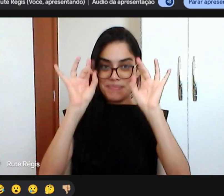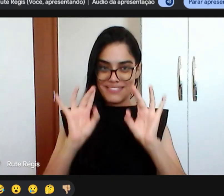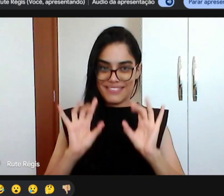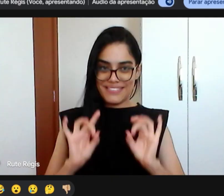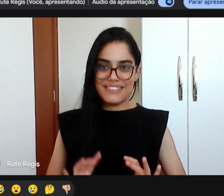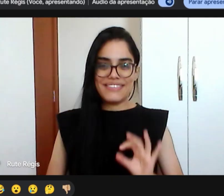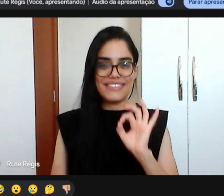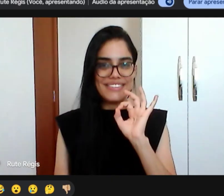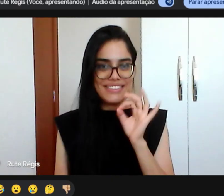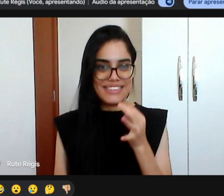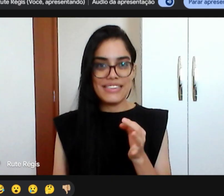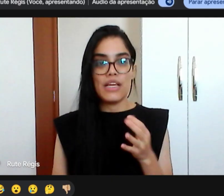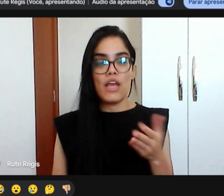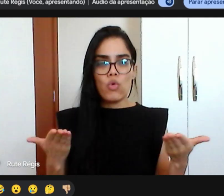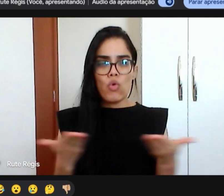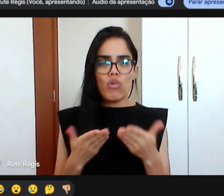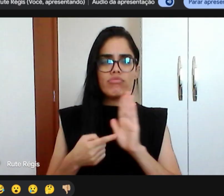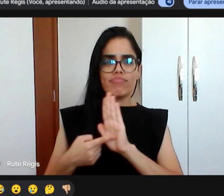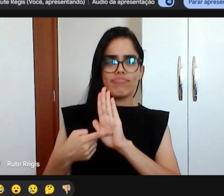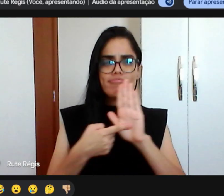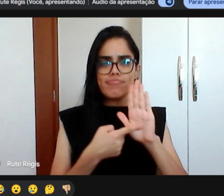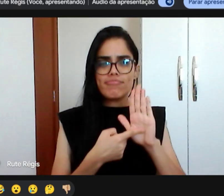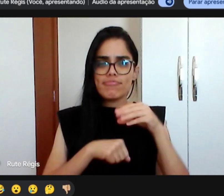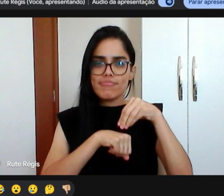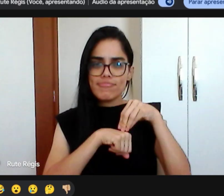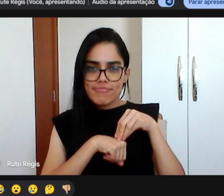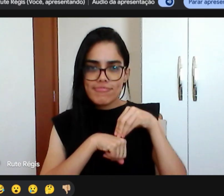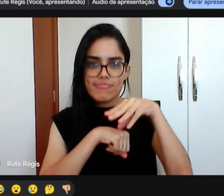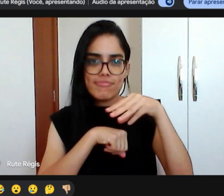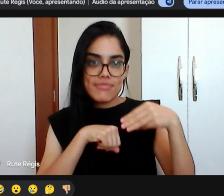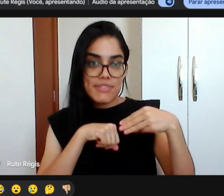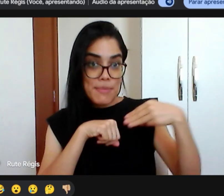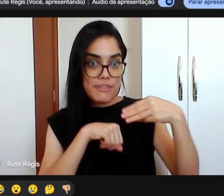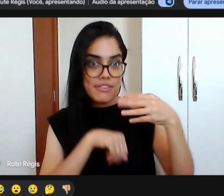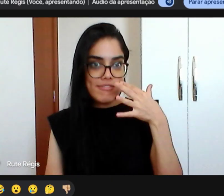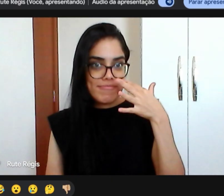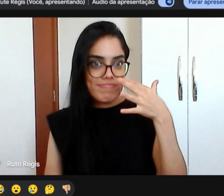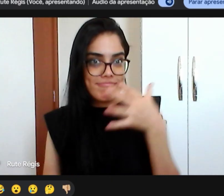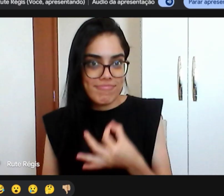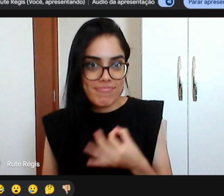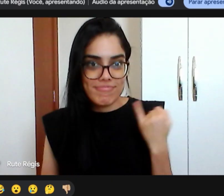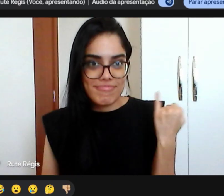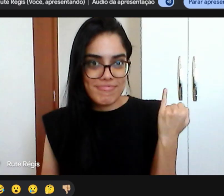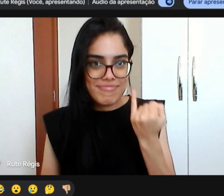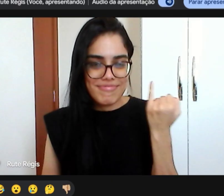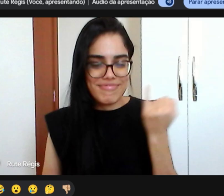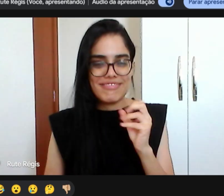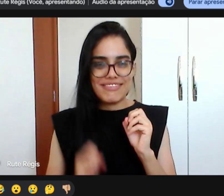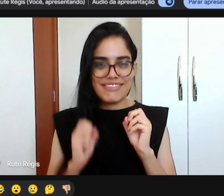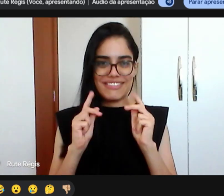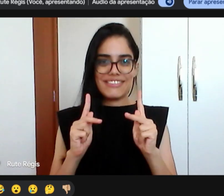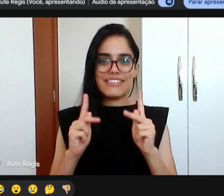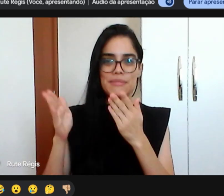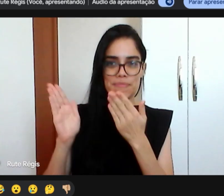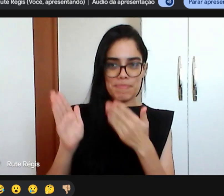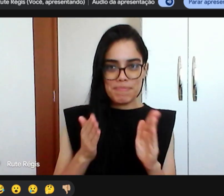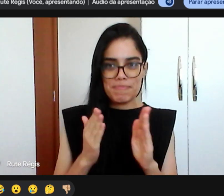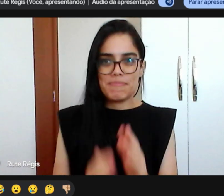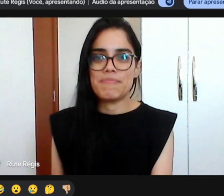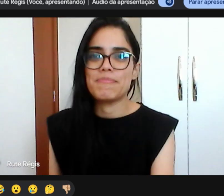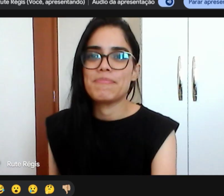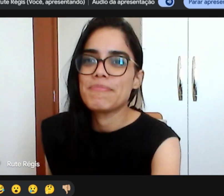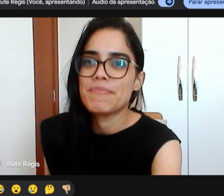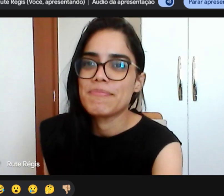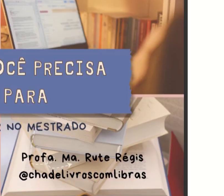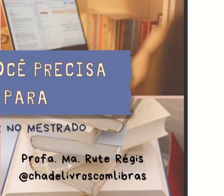na área da educação especial, certo? E hoje eu vou apresentar para vocês algumas dicas de mestrado, então é importante que